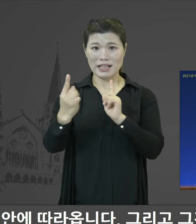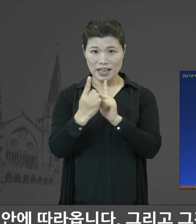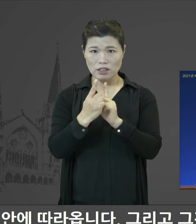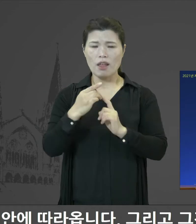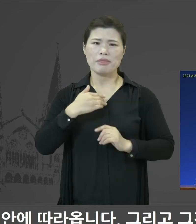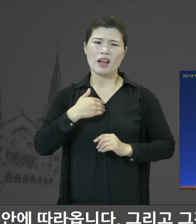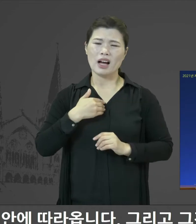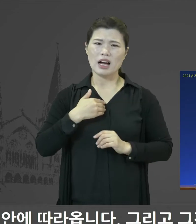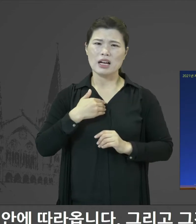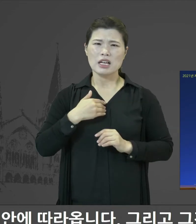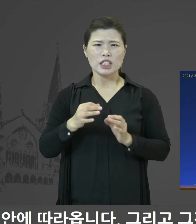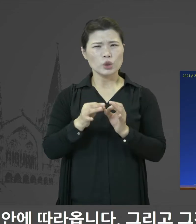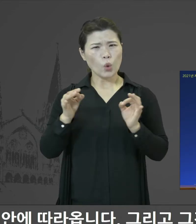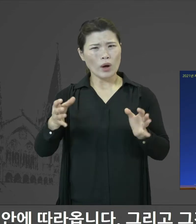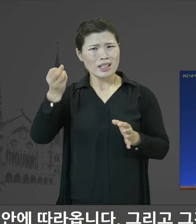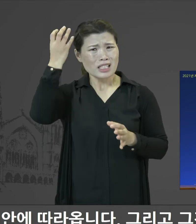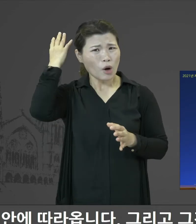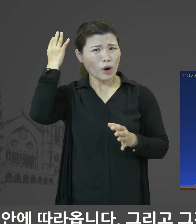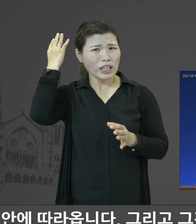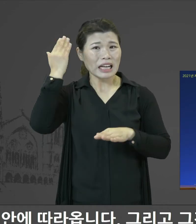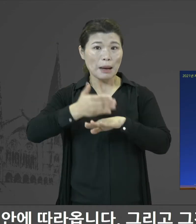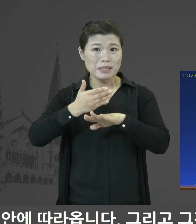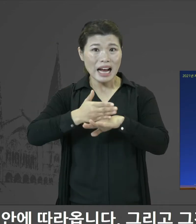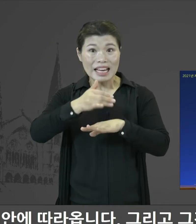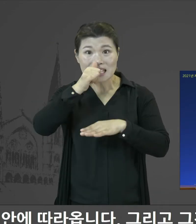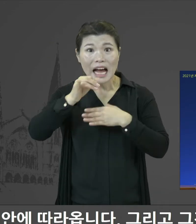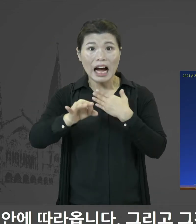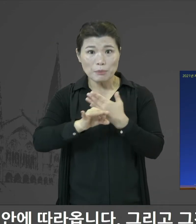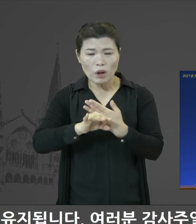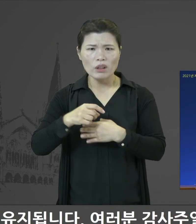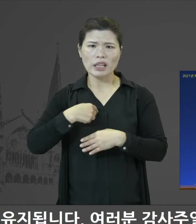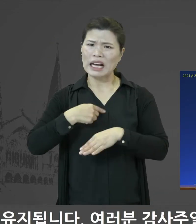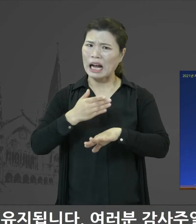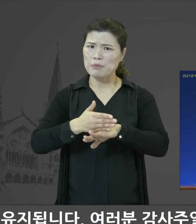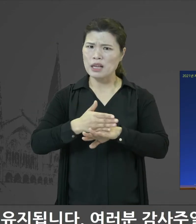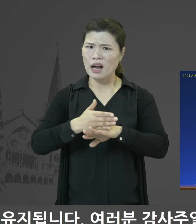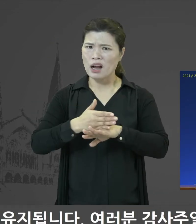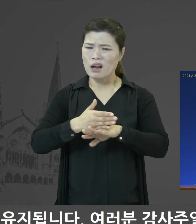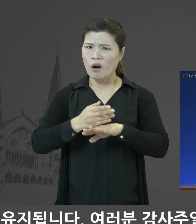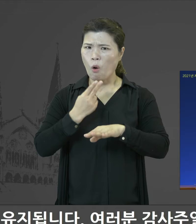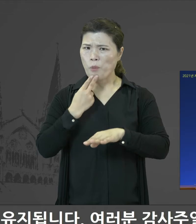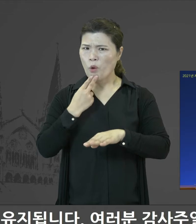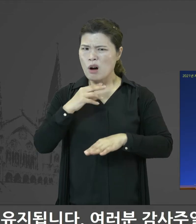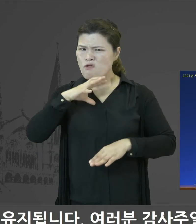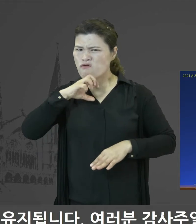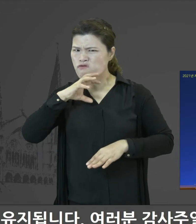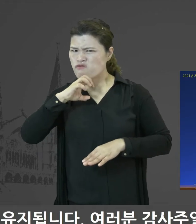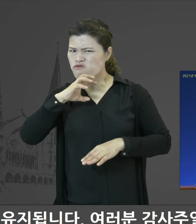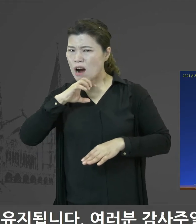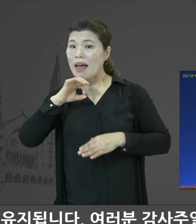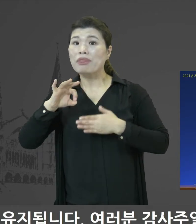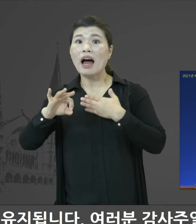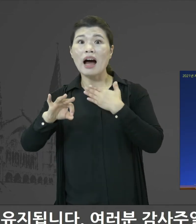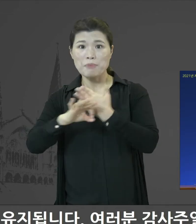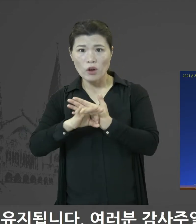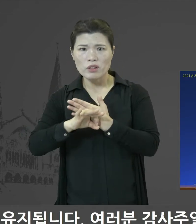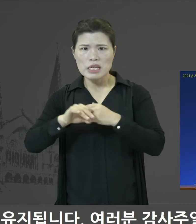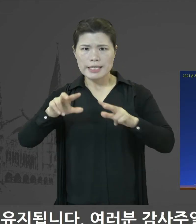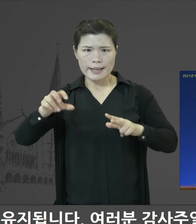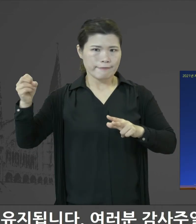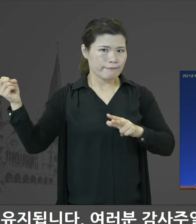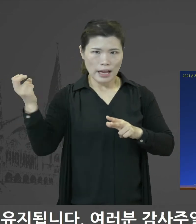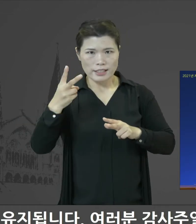그동안 잊어버렸던 감사 있다면, 내가 감사해서 점점 멀어지고 그래서 불평이 나에게 점점 더 가까이 왔다면 이제